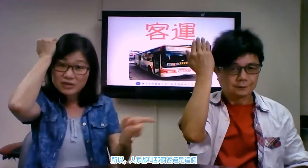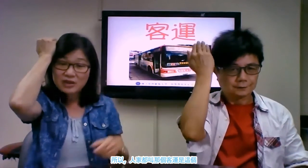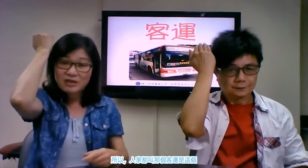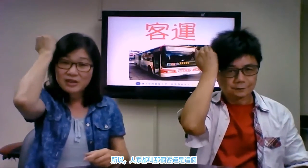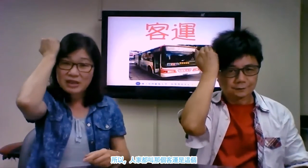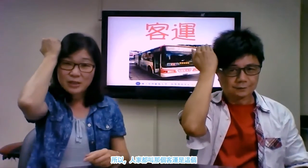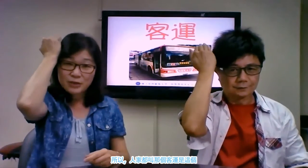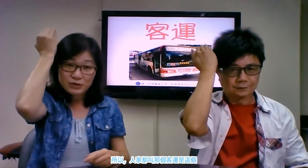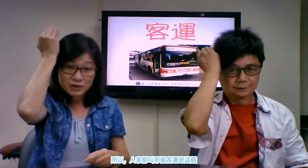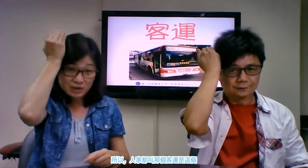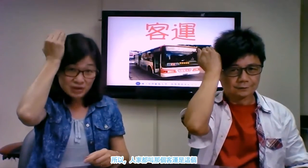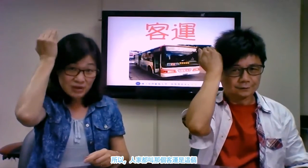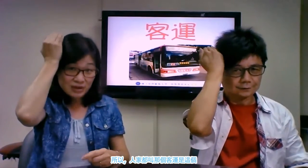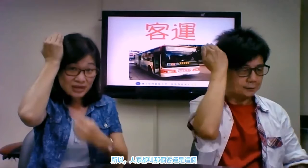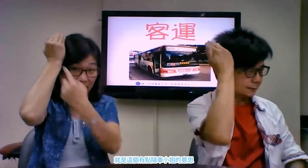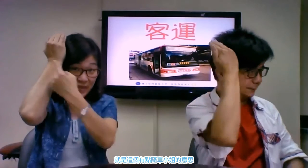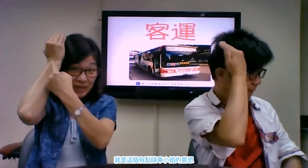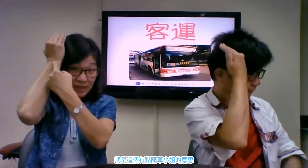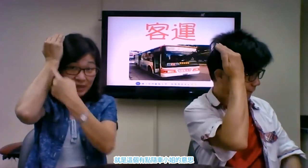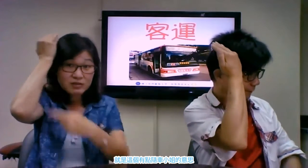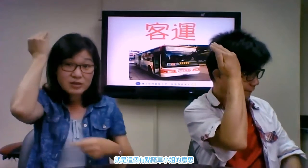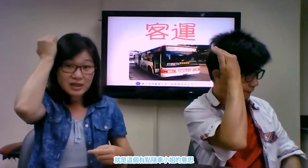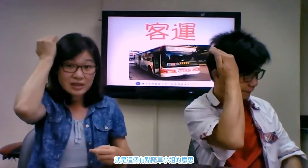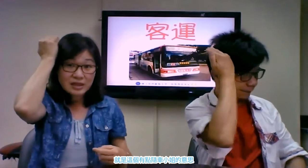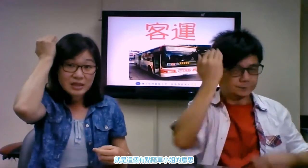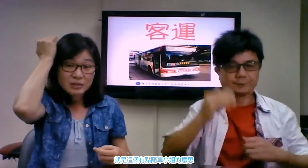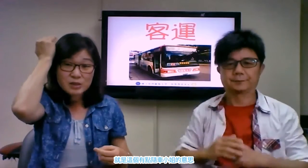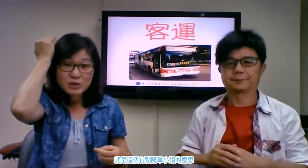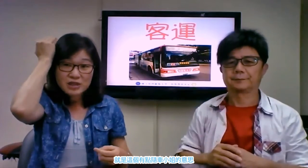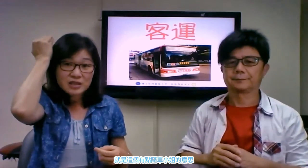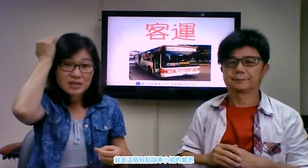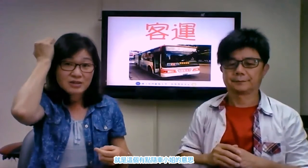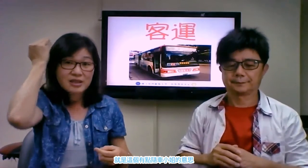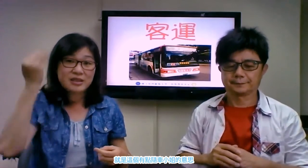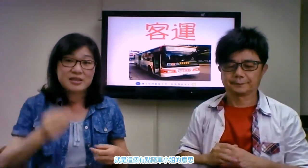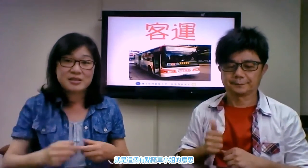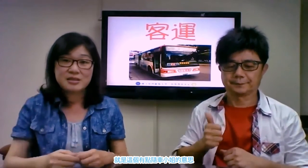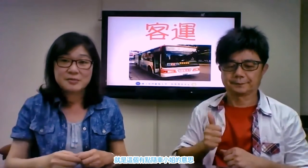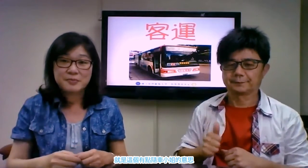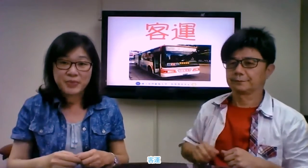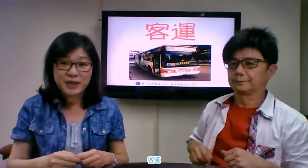叫那个客运就是这个哦，就是这个有点随车小姐的意思。客